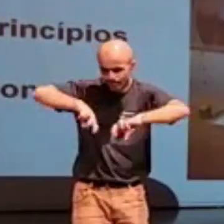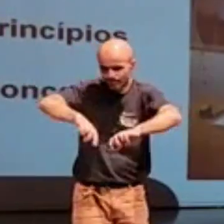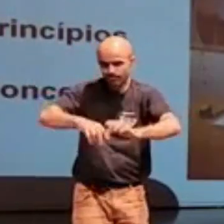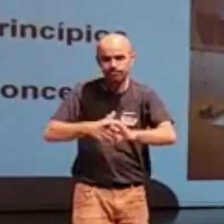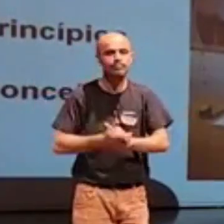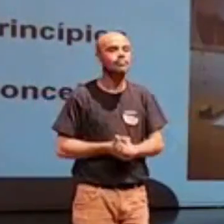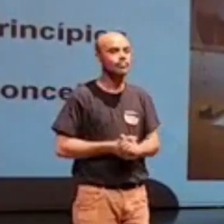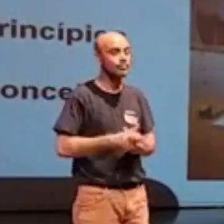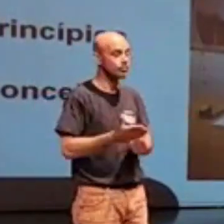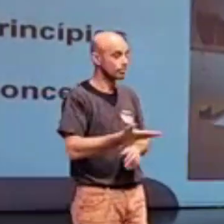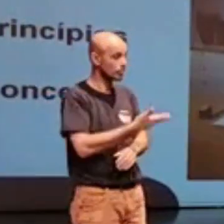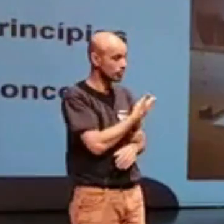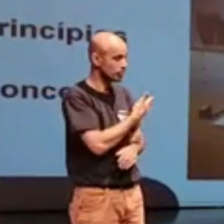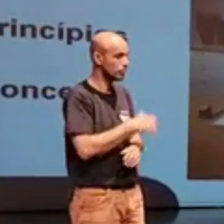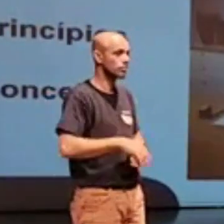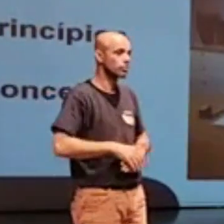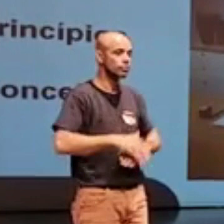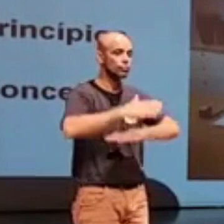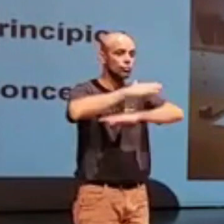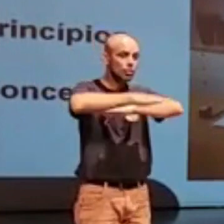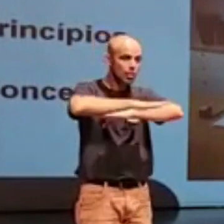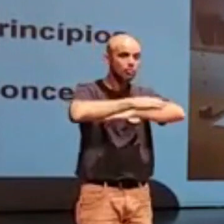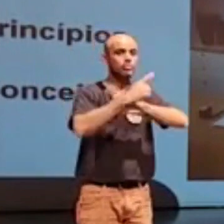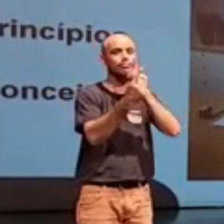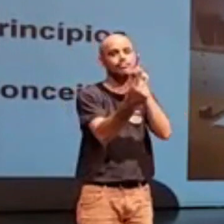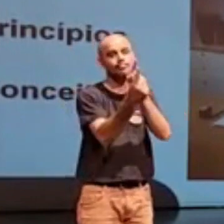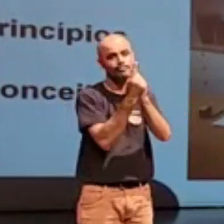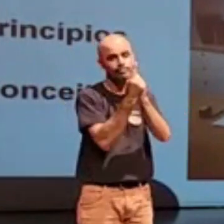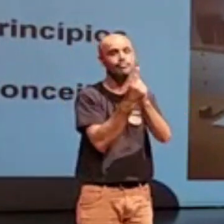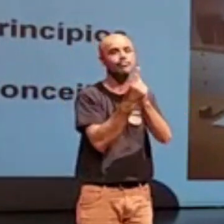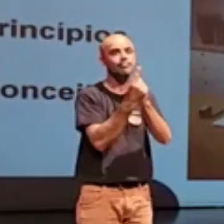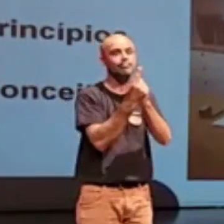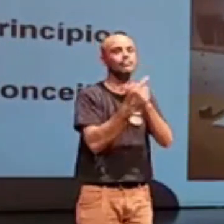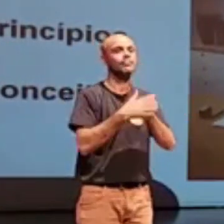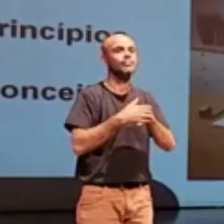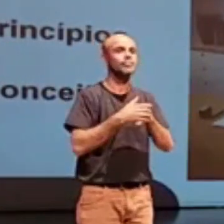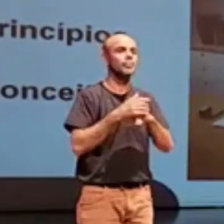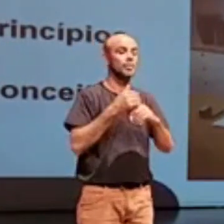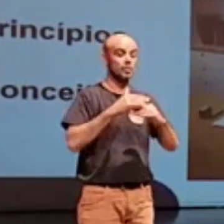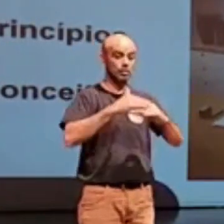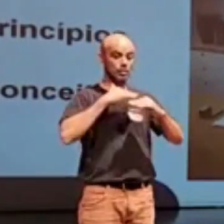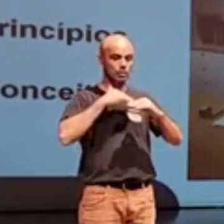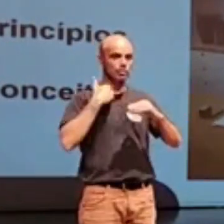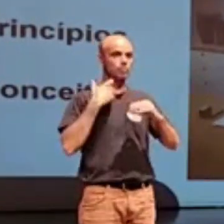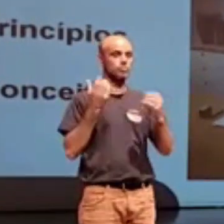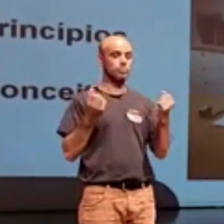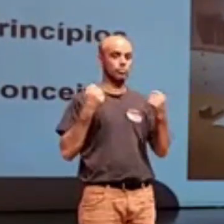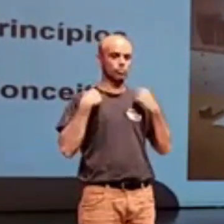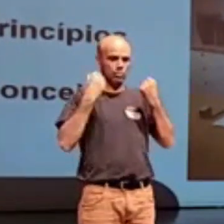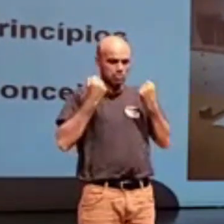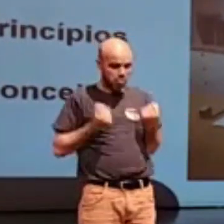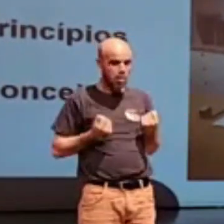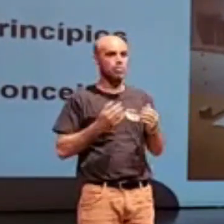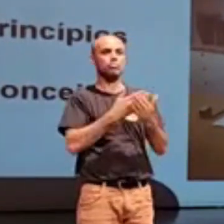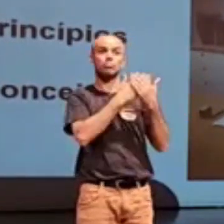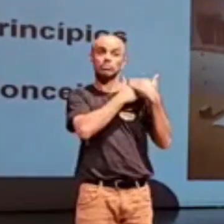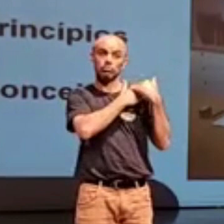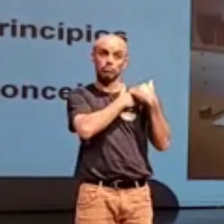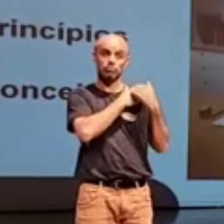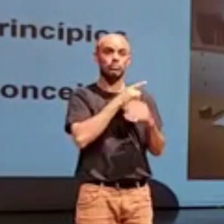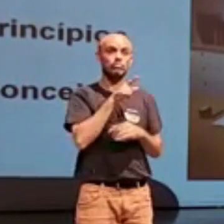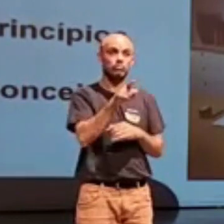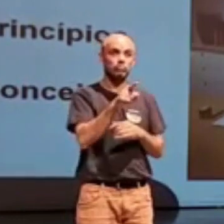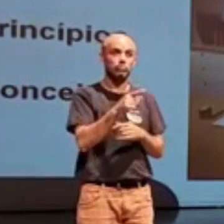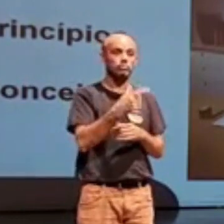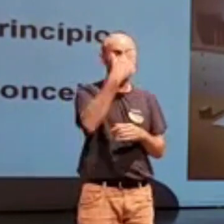E isso aqui, uma mesa de um consultório. Sentar atrás da mesa do consultório tem toda uma bagagem por trás. Mas vocês têm que reconhecer